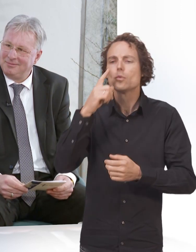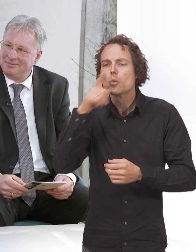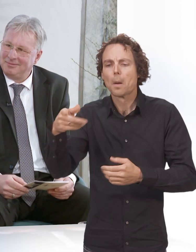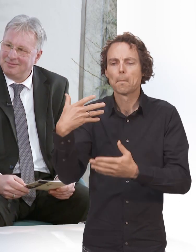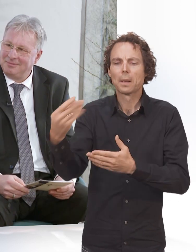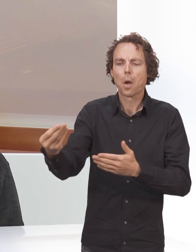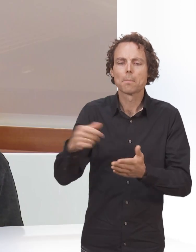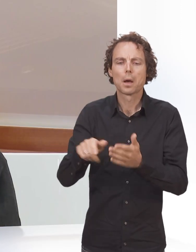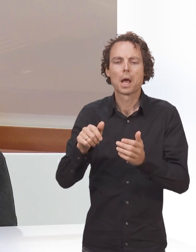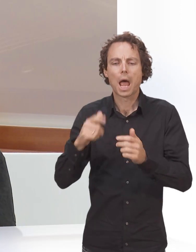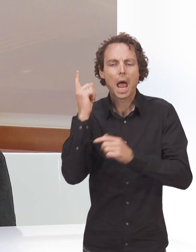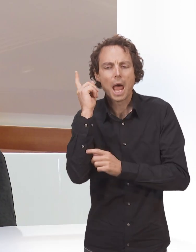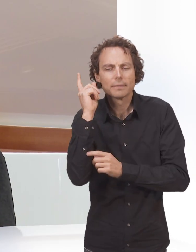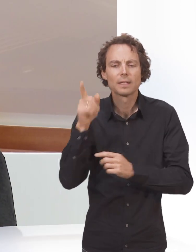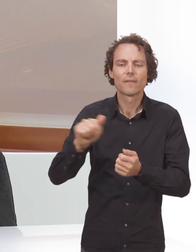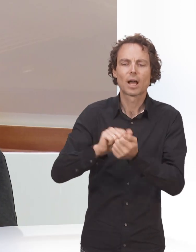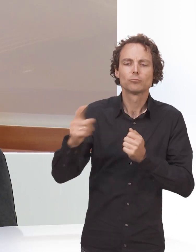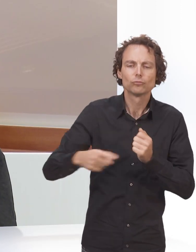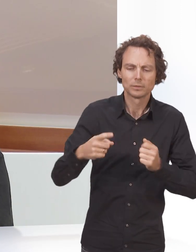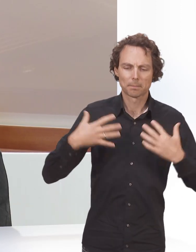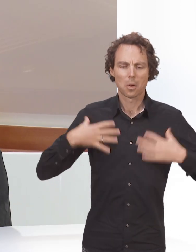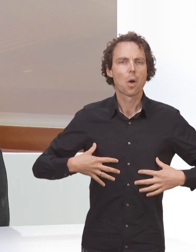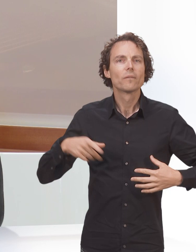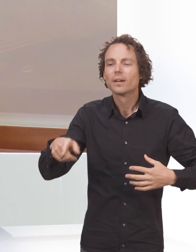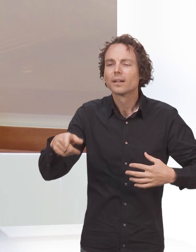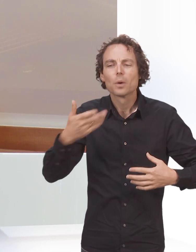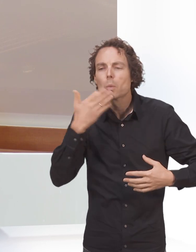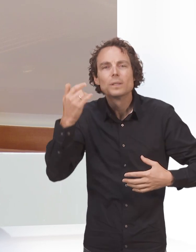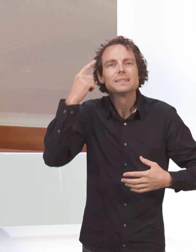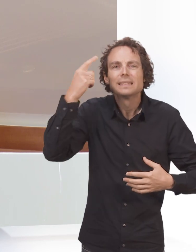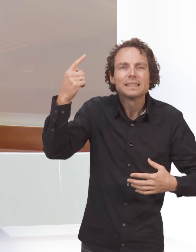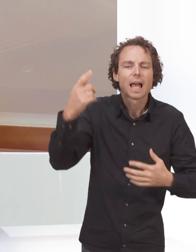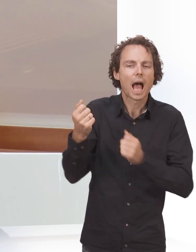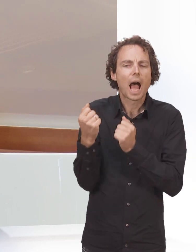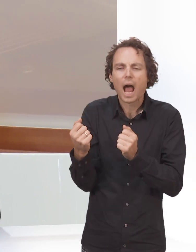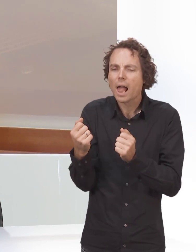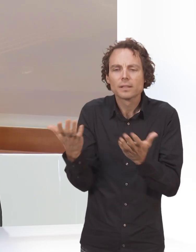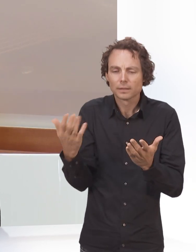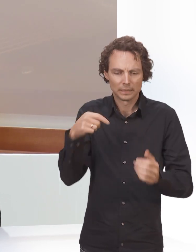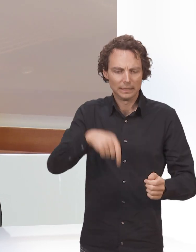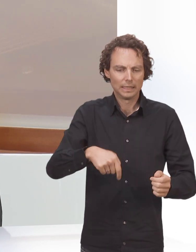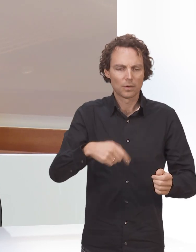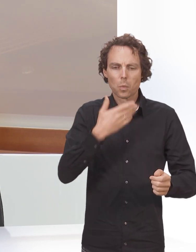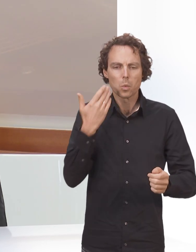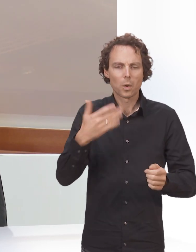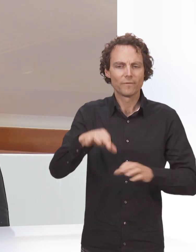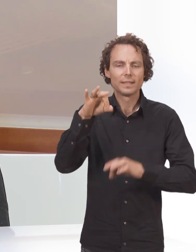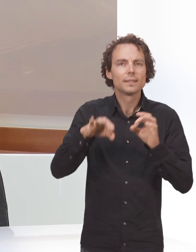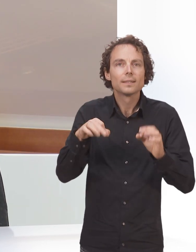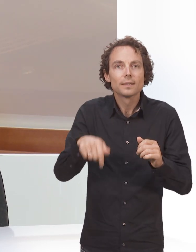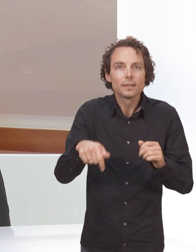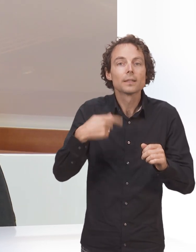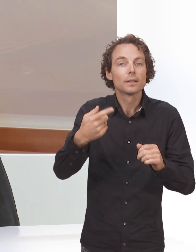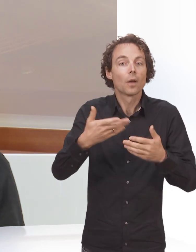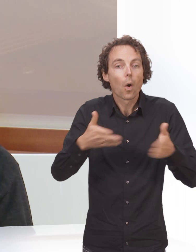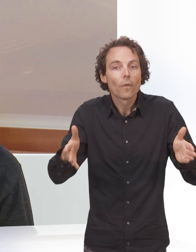nur ein Pullover. Da ist kein Sinn, kein Halt. Und hier finde ich auch keinen Fisch. Hier finde ich nichts. Und dann